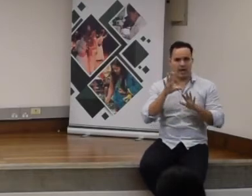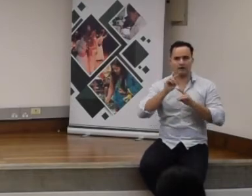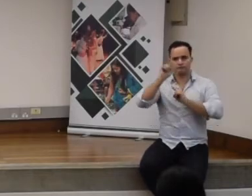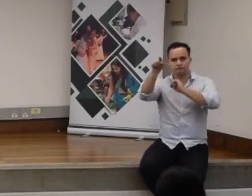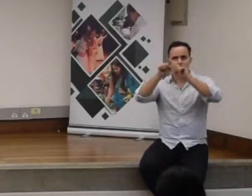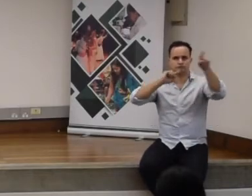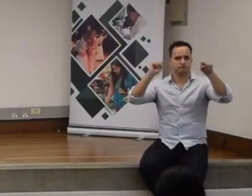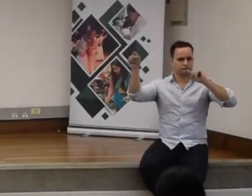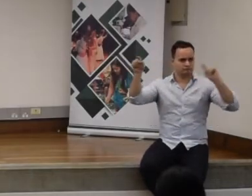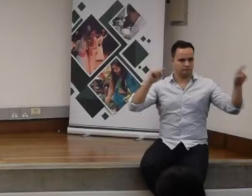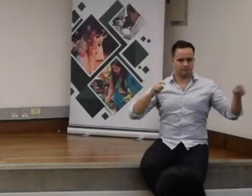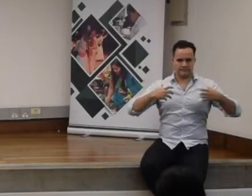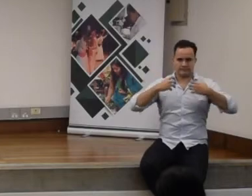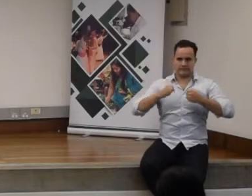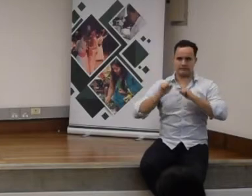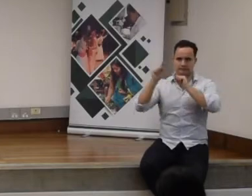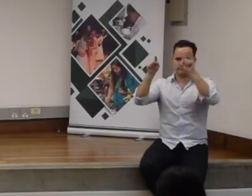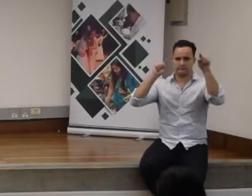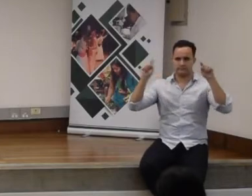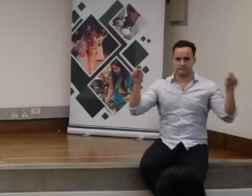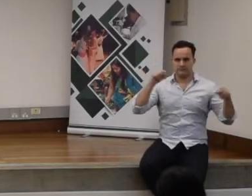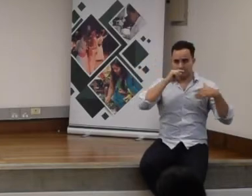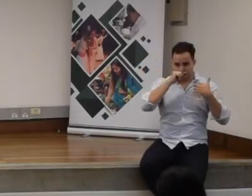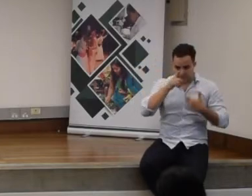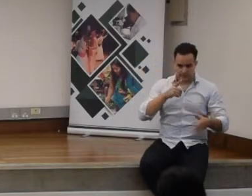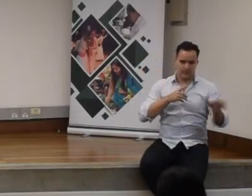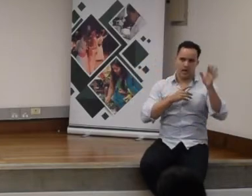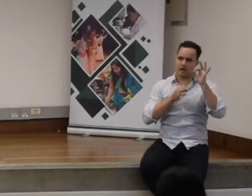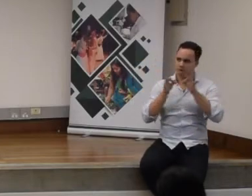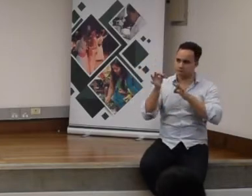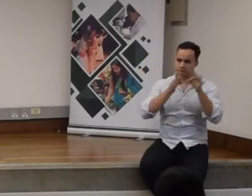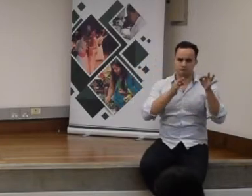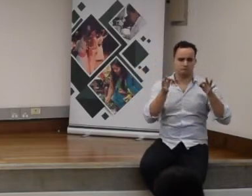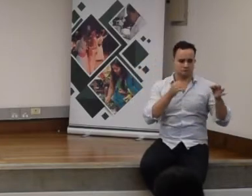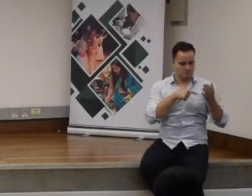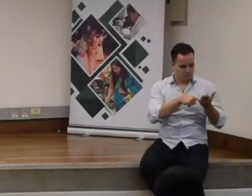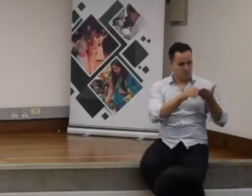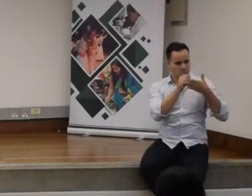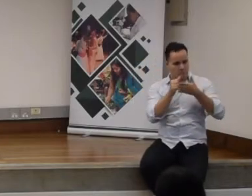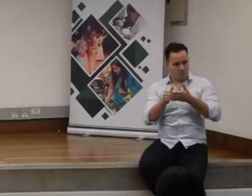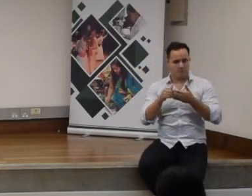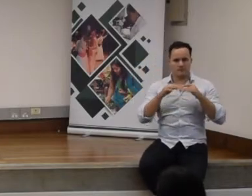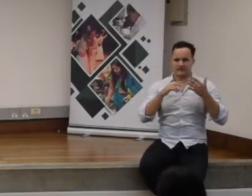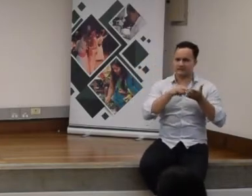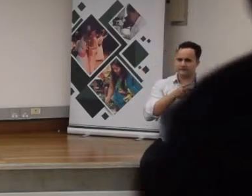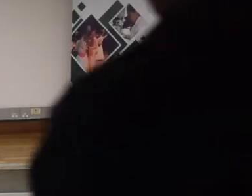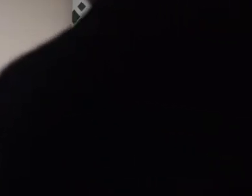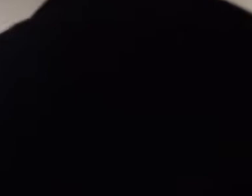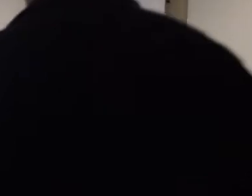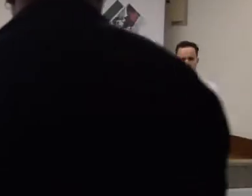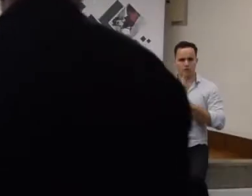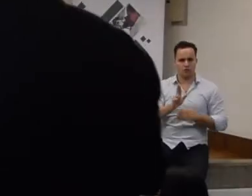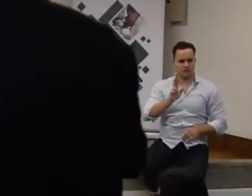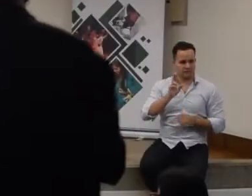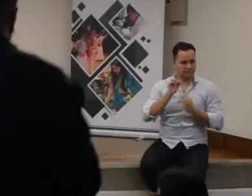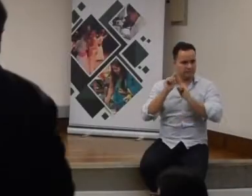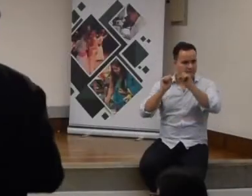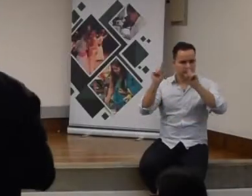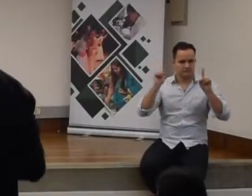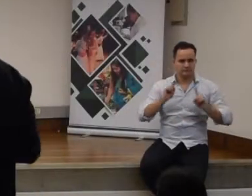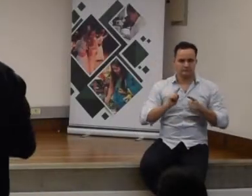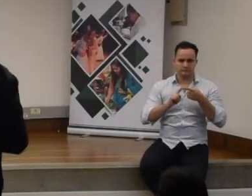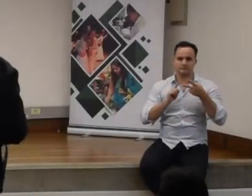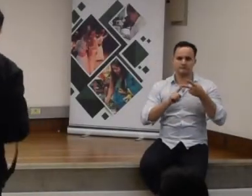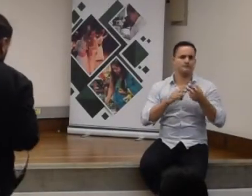regiones, explica a grandes rasgos qué entiende la universidad por regionalización y otros